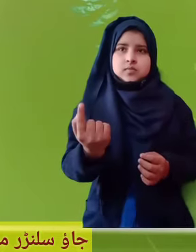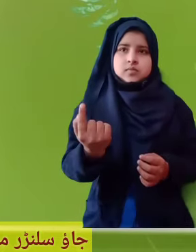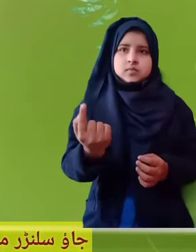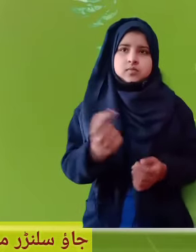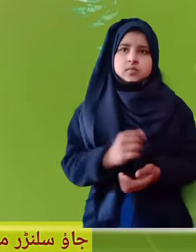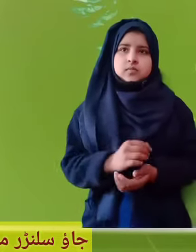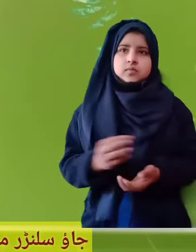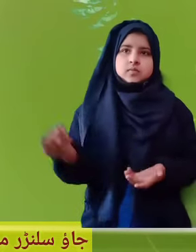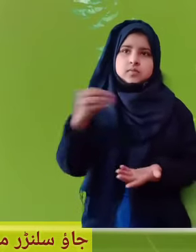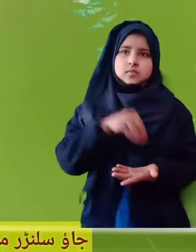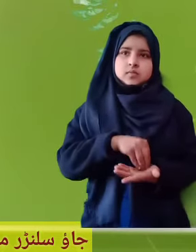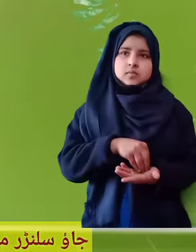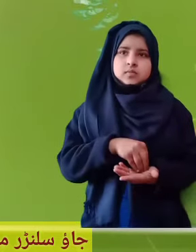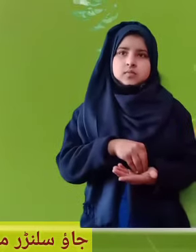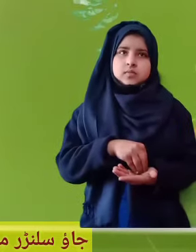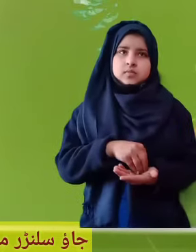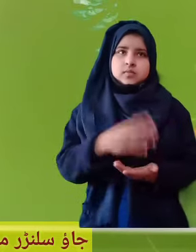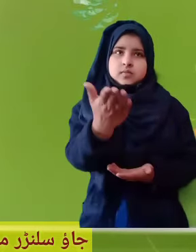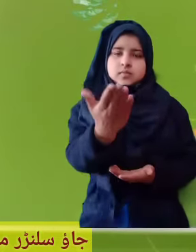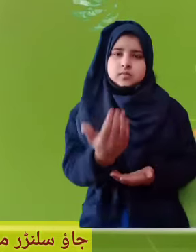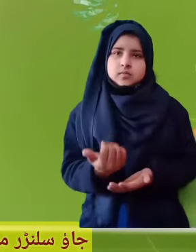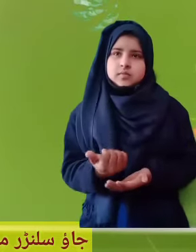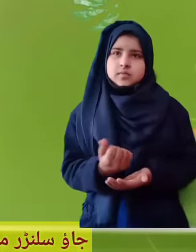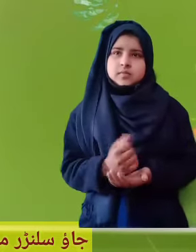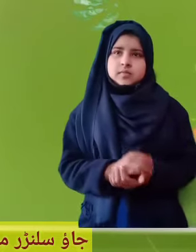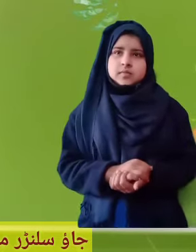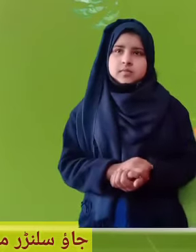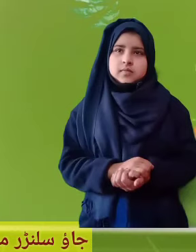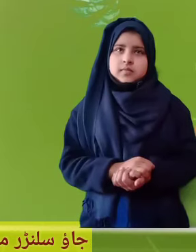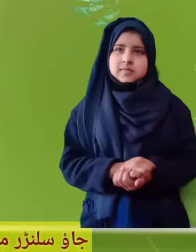गैस भरवा लाओ।